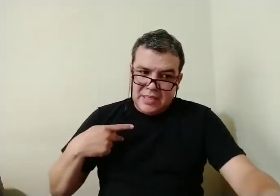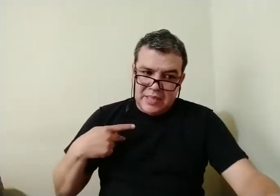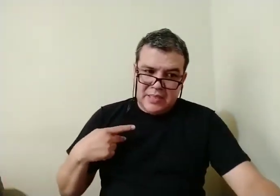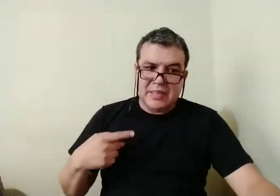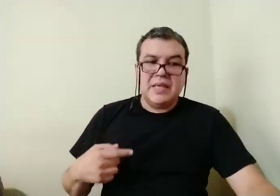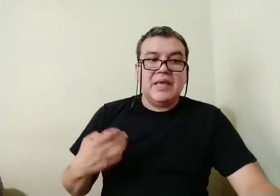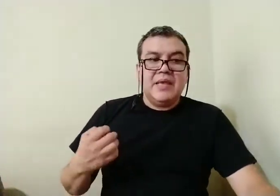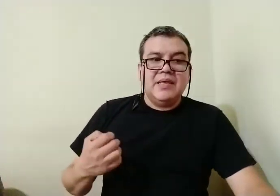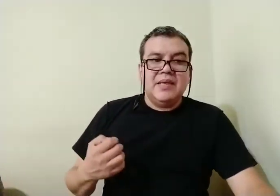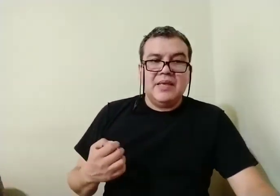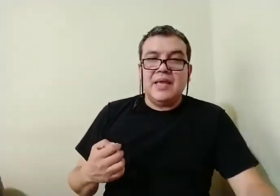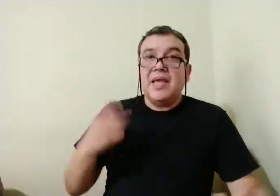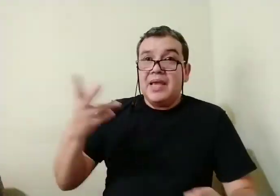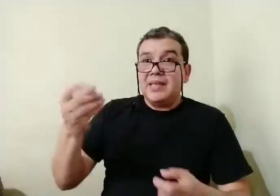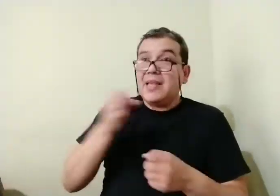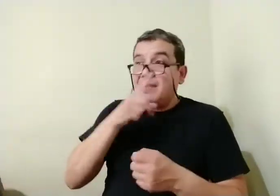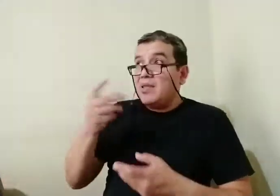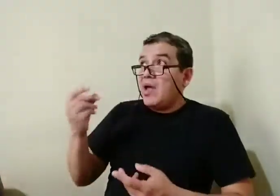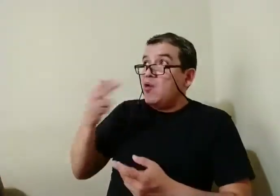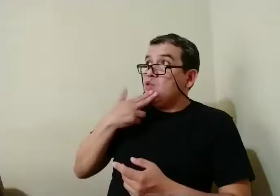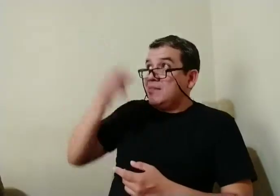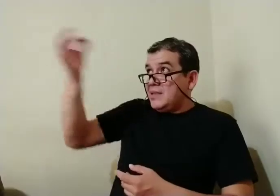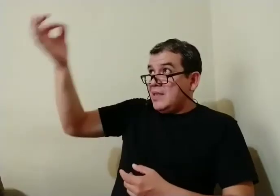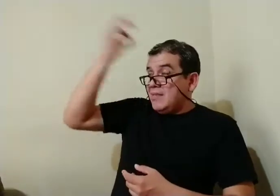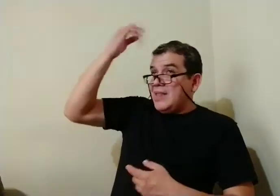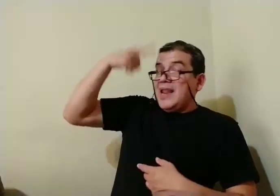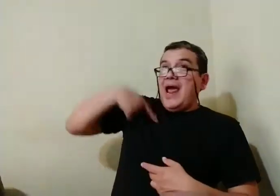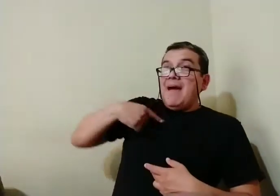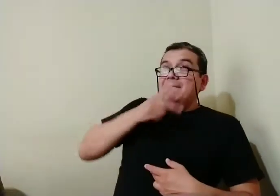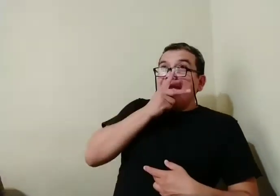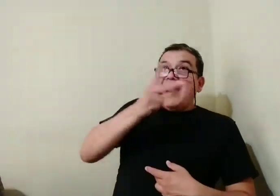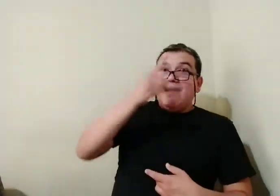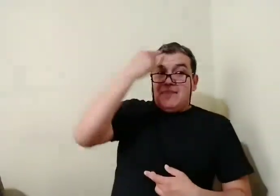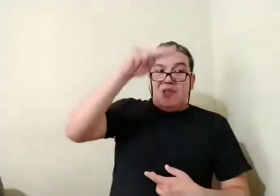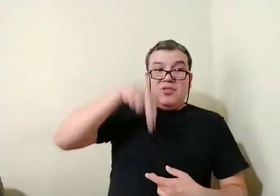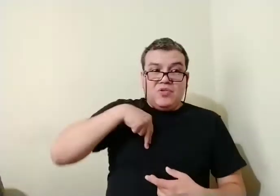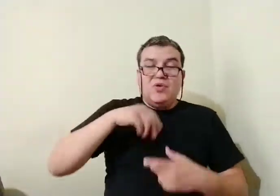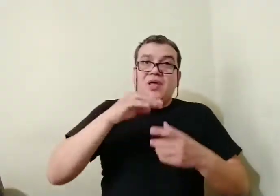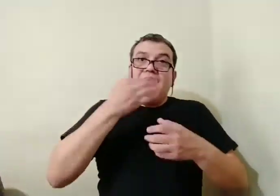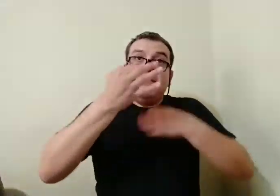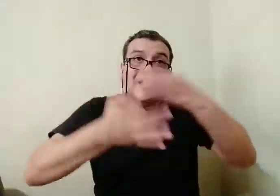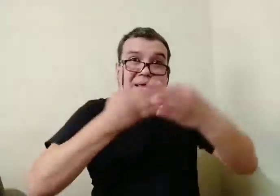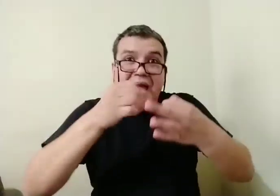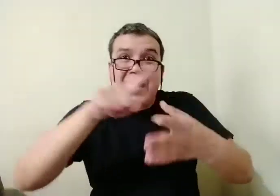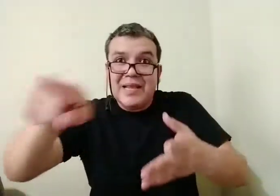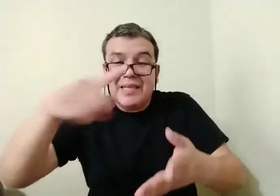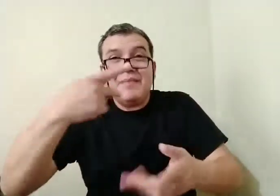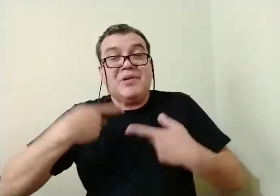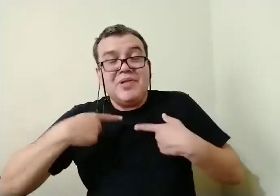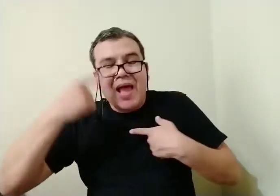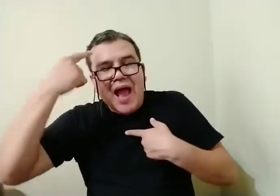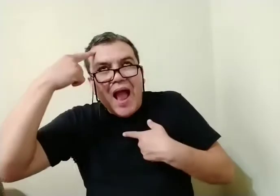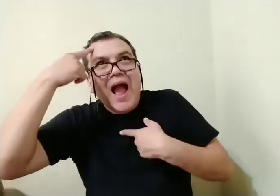Según Juan 15:26 y 27 y Juan 16:8,